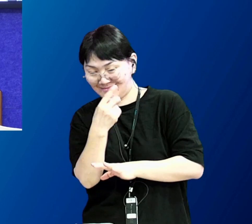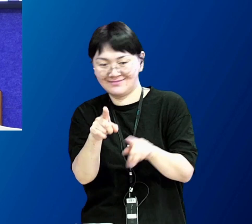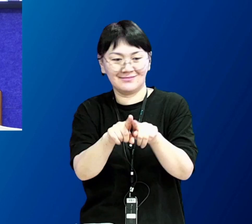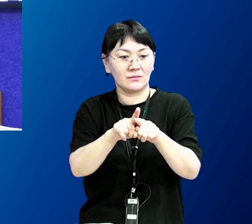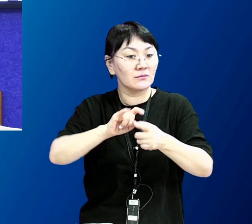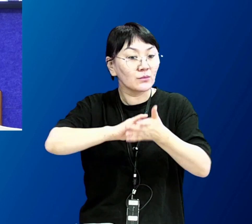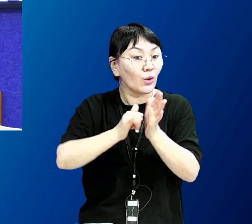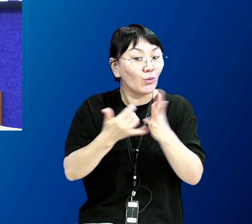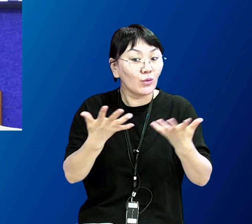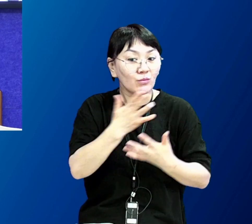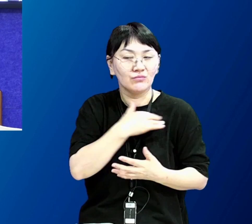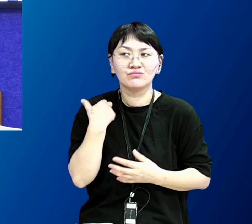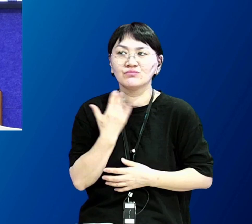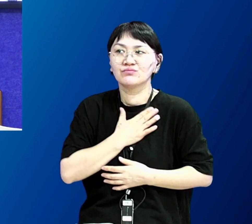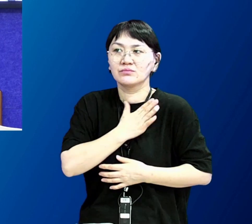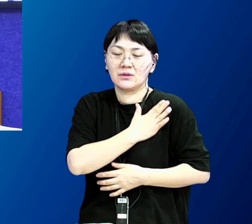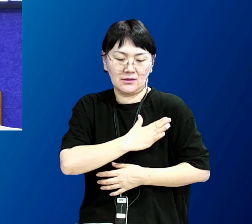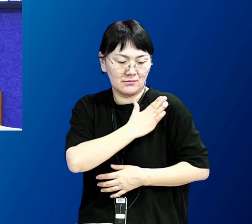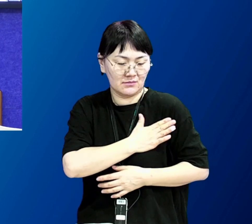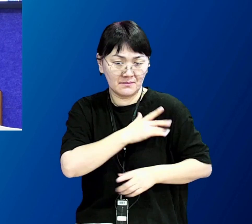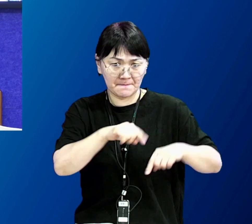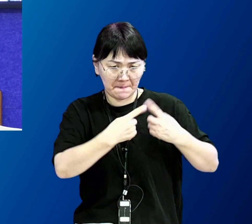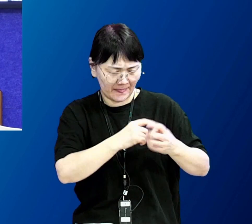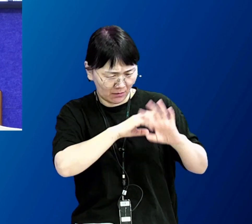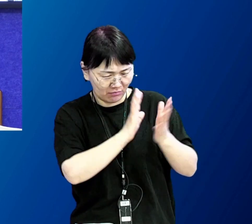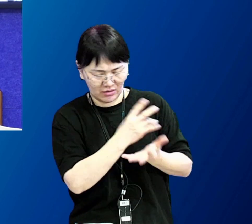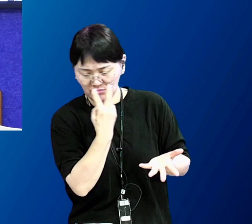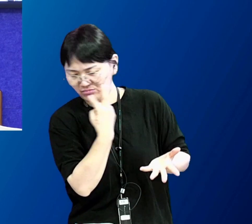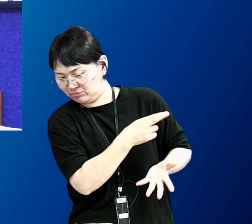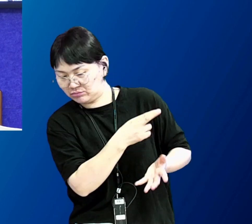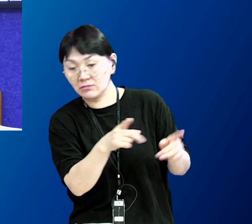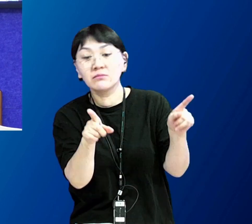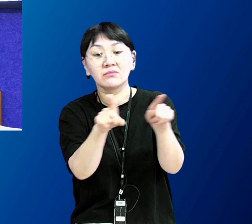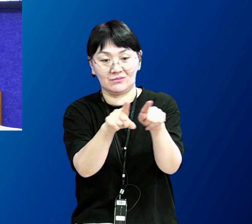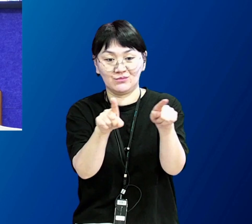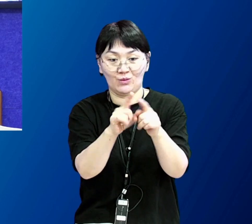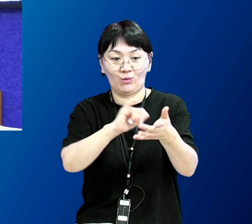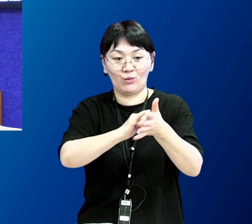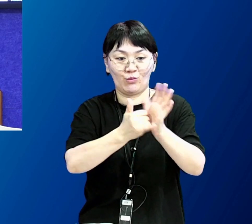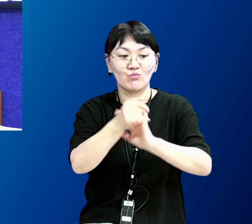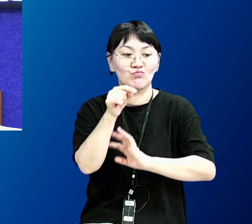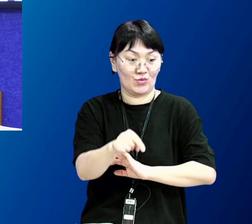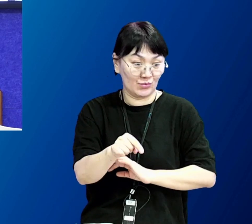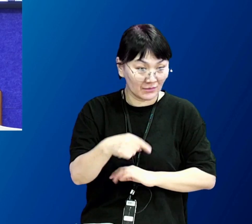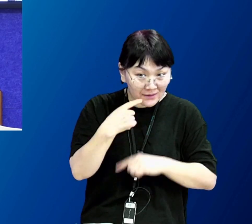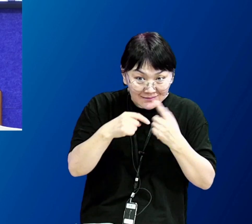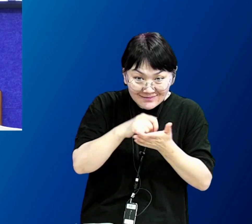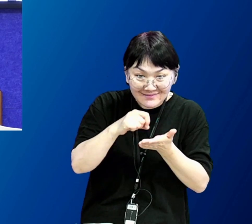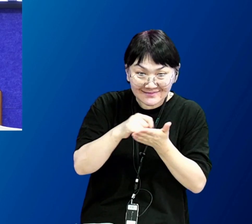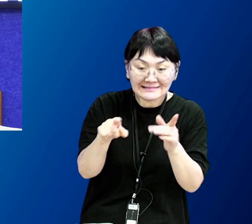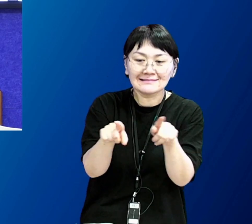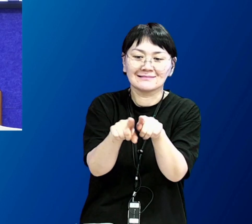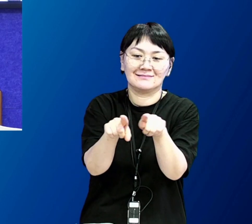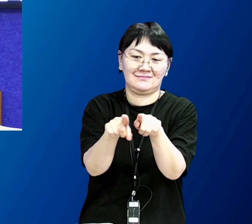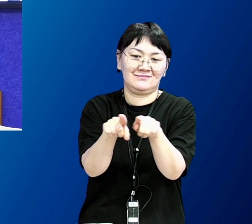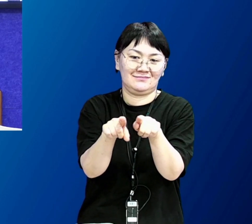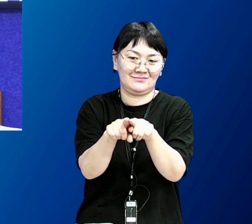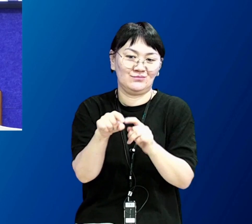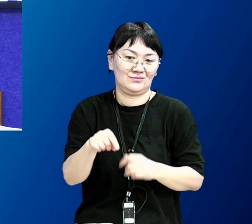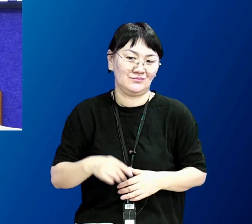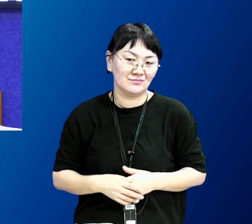Эзнийг хайрлах нь ёрийн мөг үзэн ядах явдал гэж хэлсэнтэй адилхан үг